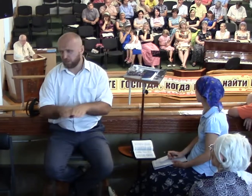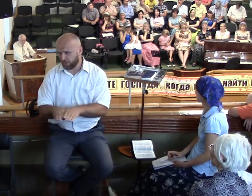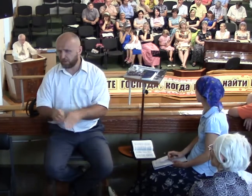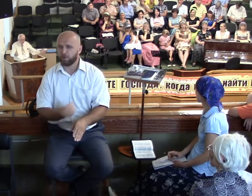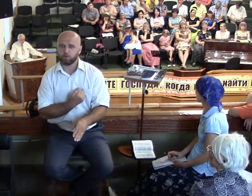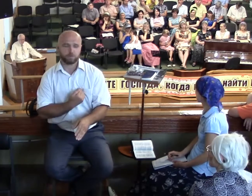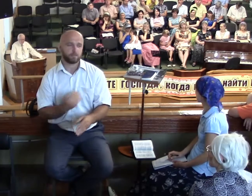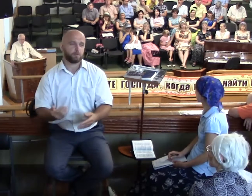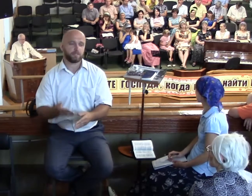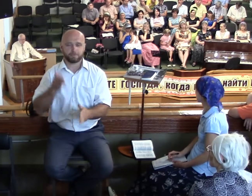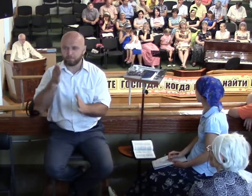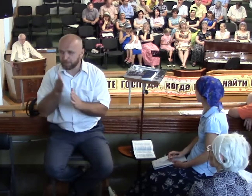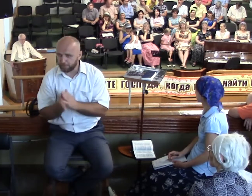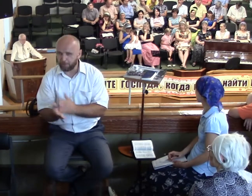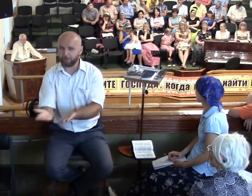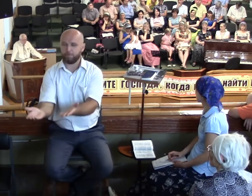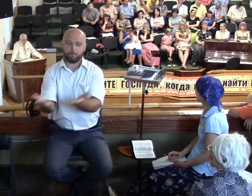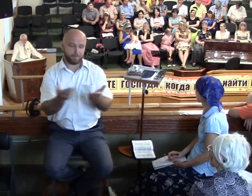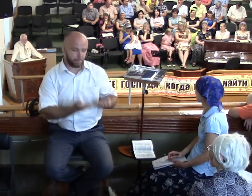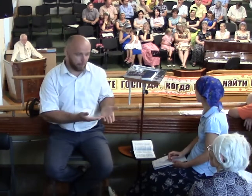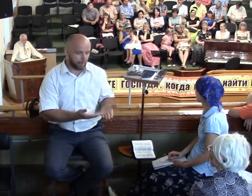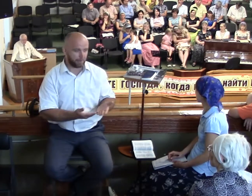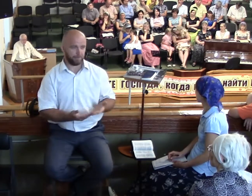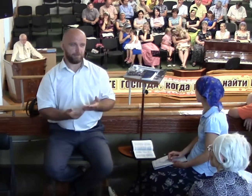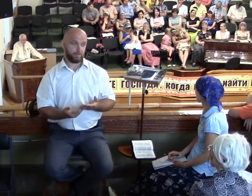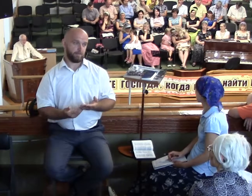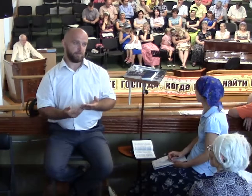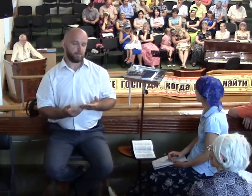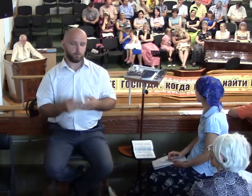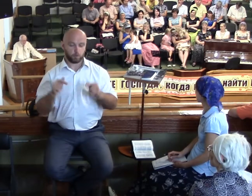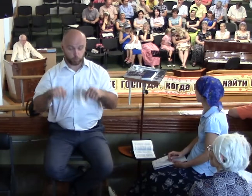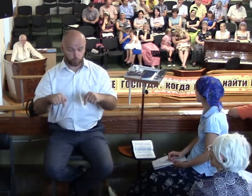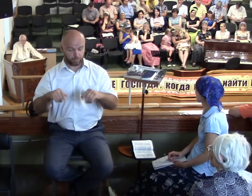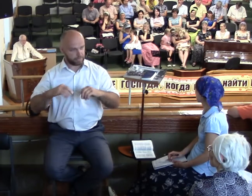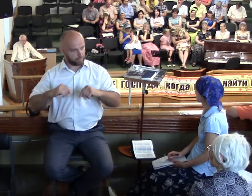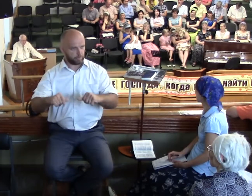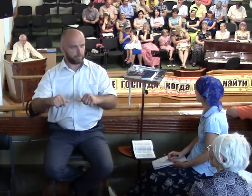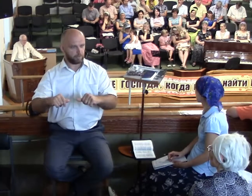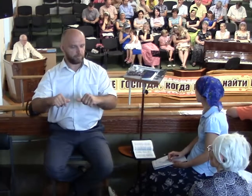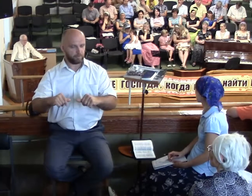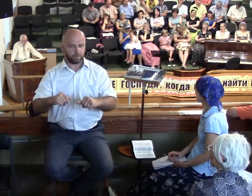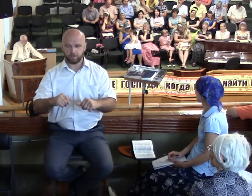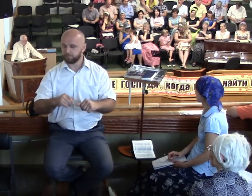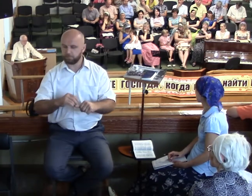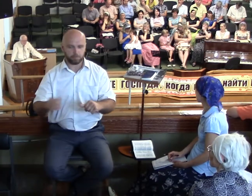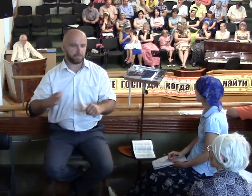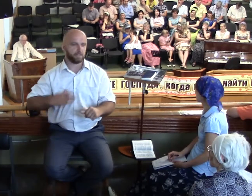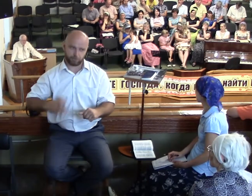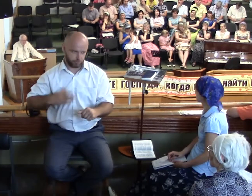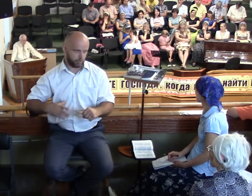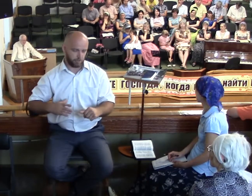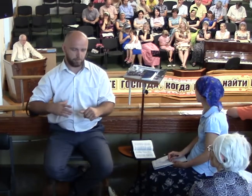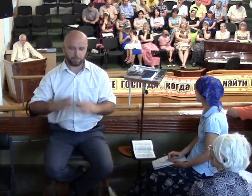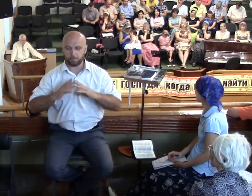нас принимали, но в этом мире мы не ожидаем. Мир не для нас, и мир не может